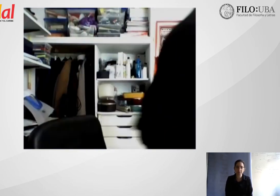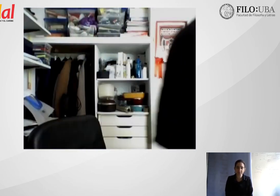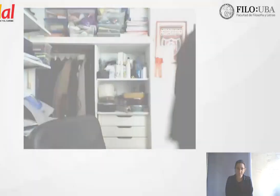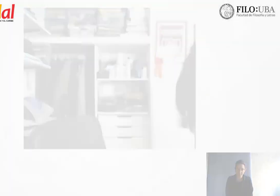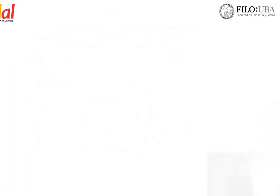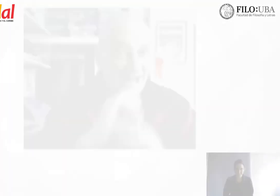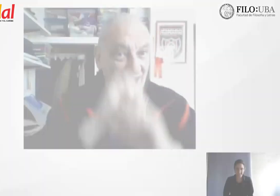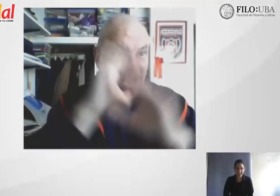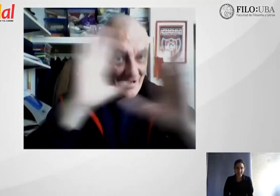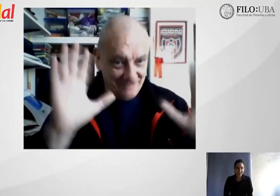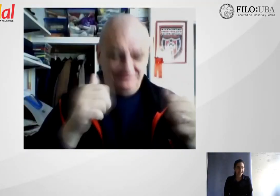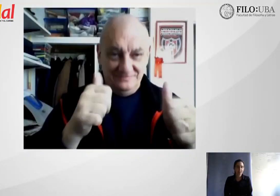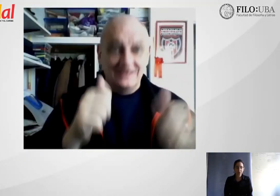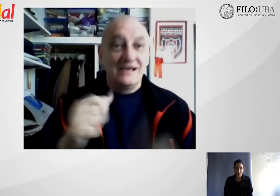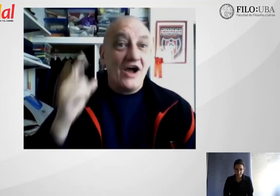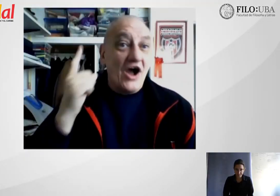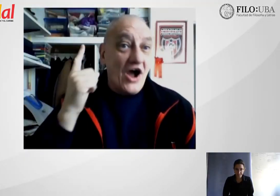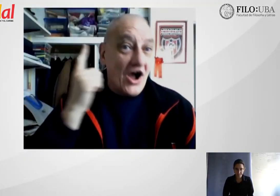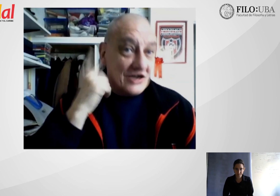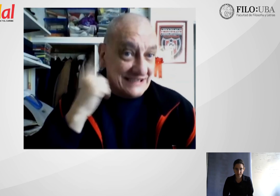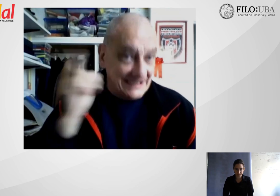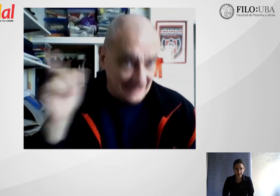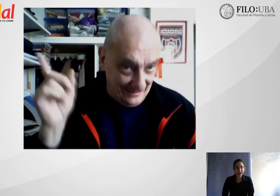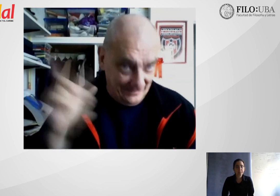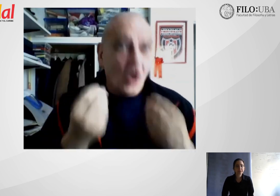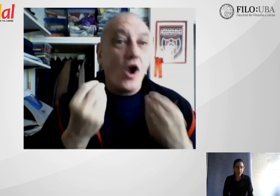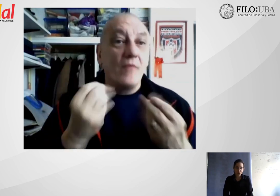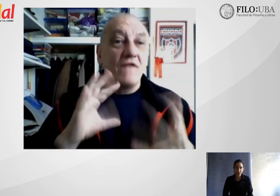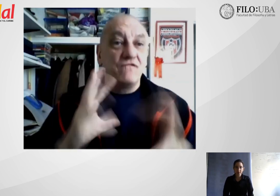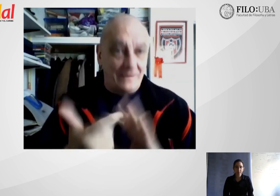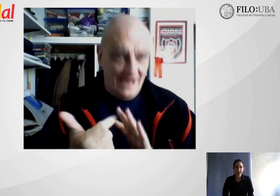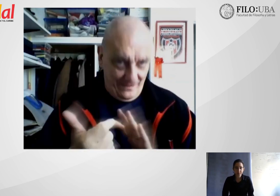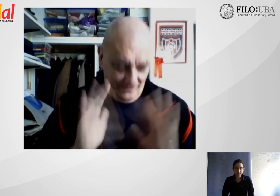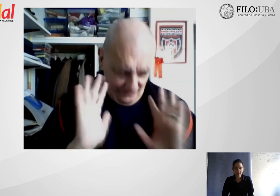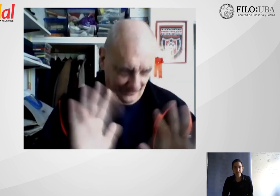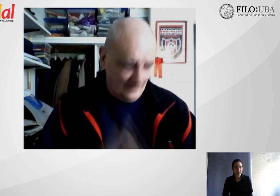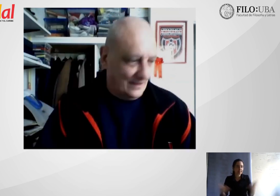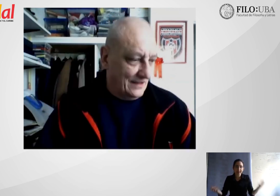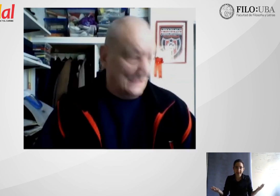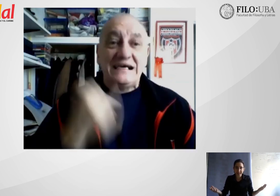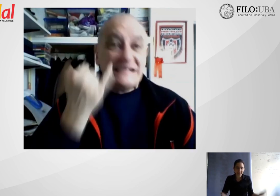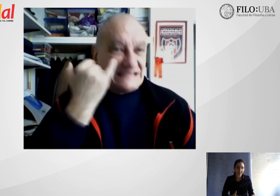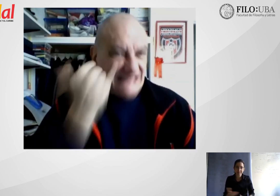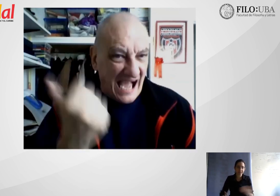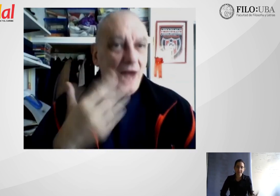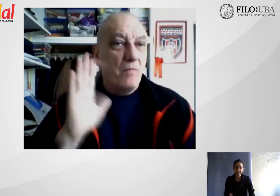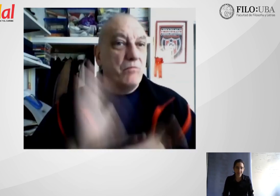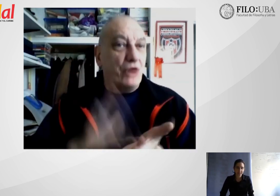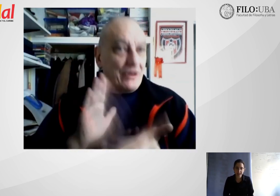segundito. Sigue hablando, Jorge. Las personas oyentes, por ejemplo, ¿de qué manera